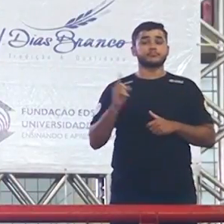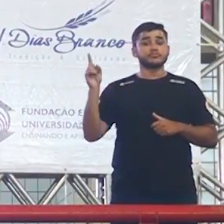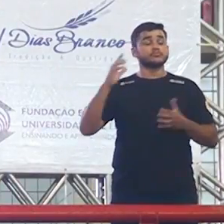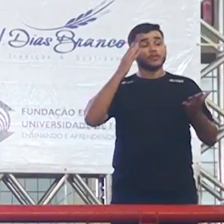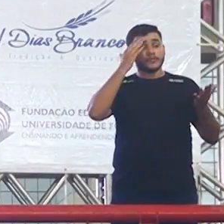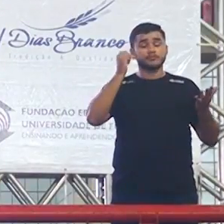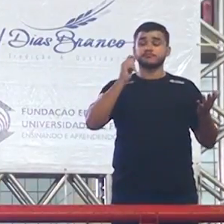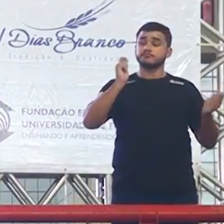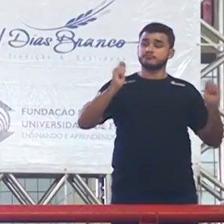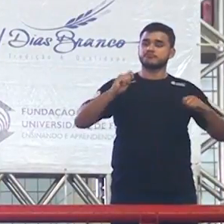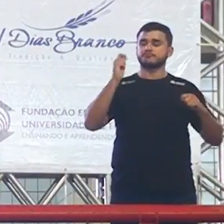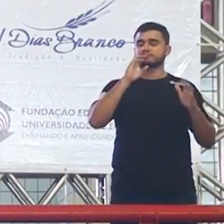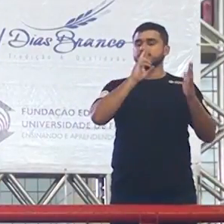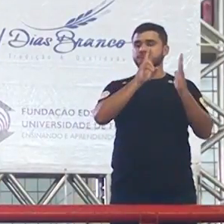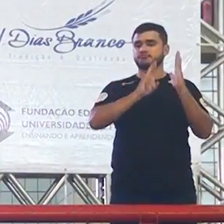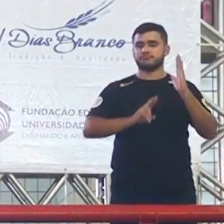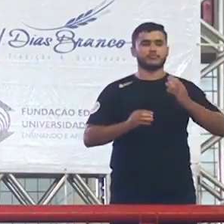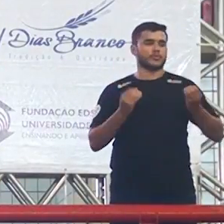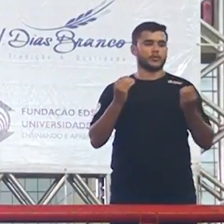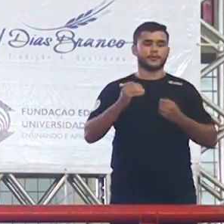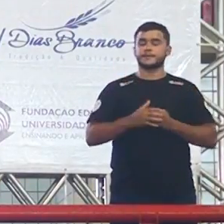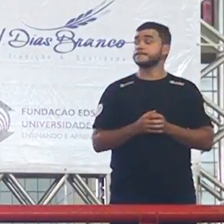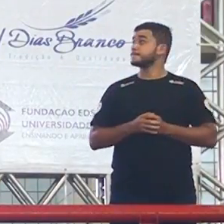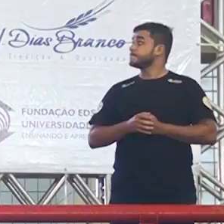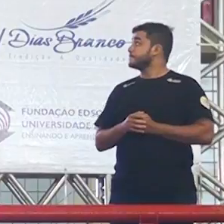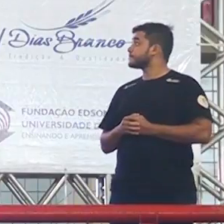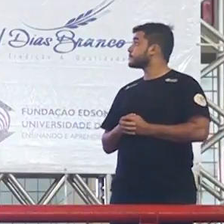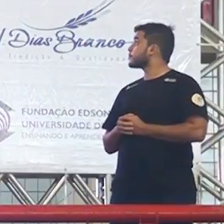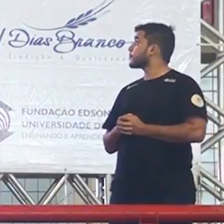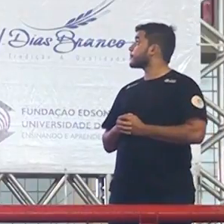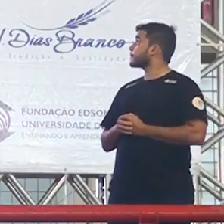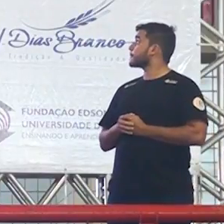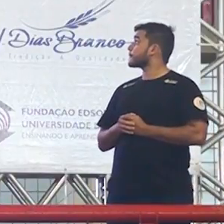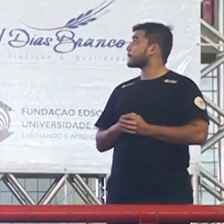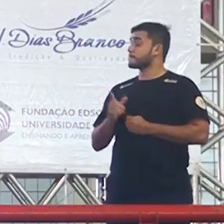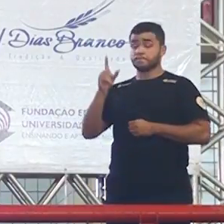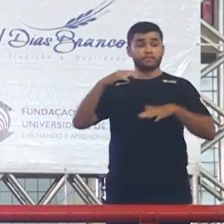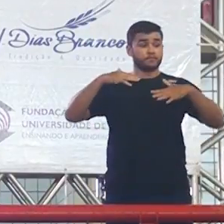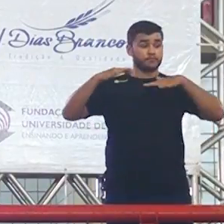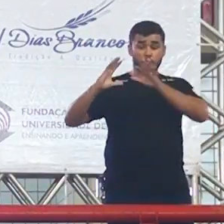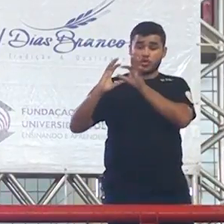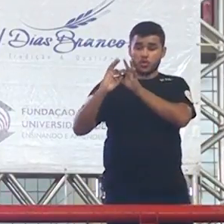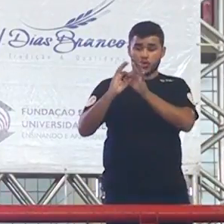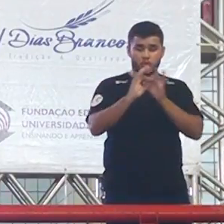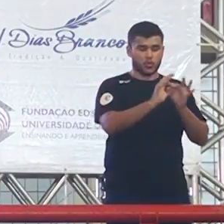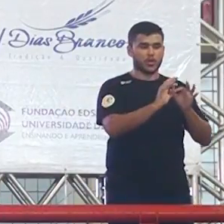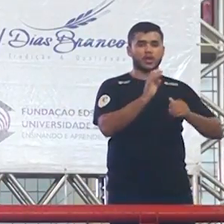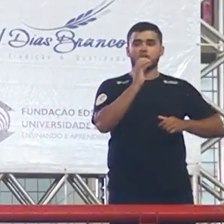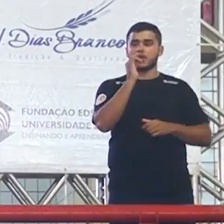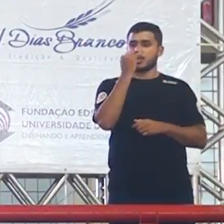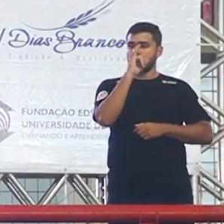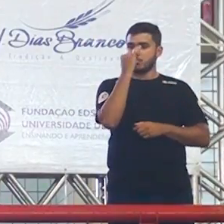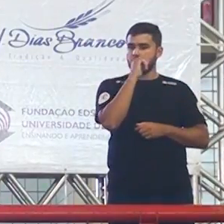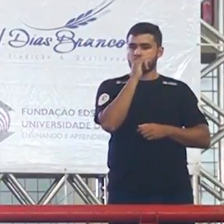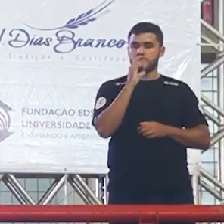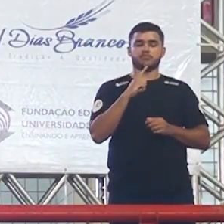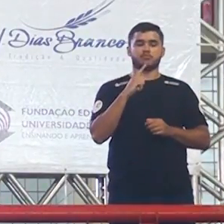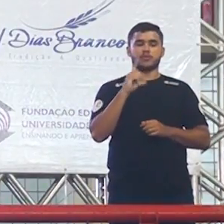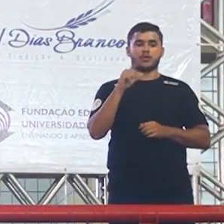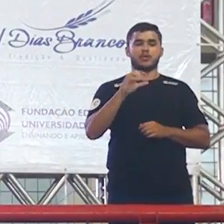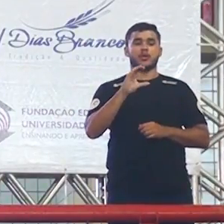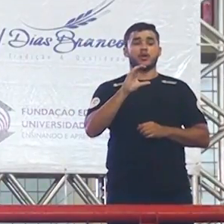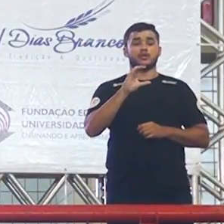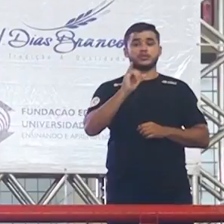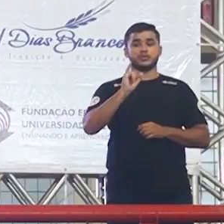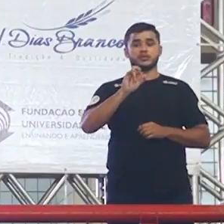melhor de resolver os exercícios. Então, olha para cá. Corrente elétrica em movimento ordenado, organizado. Chama-se